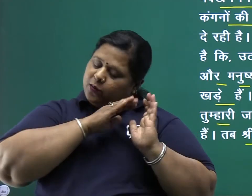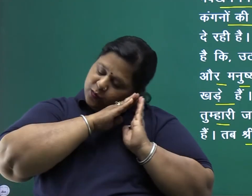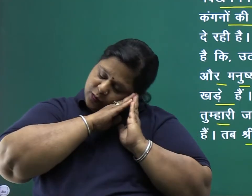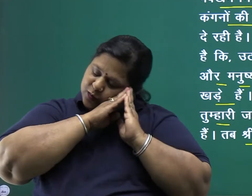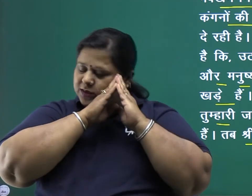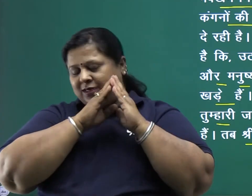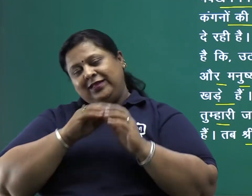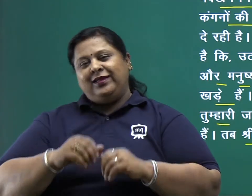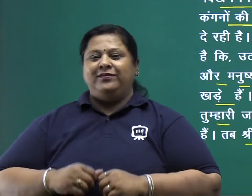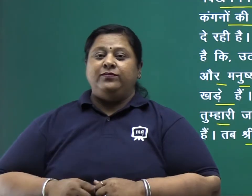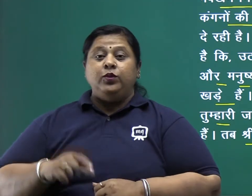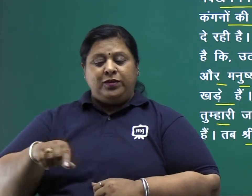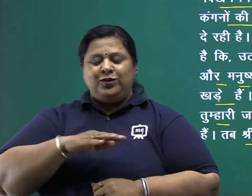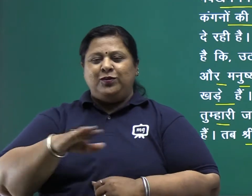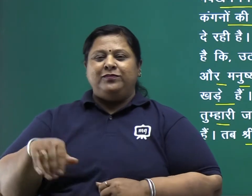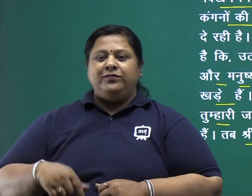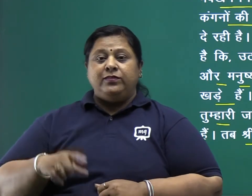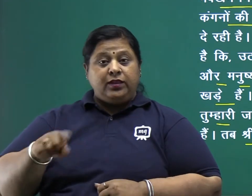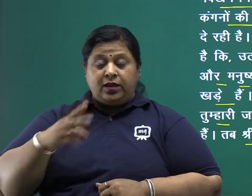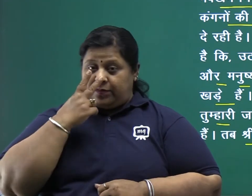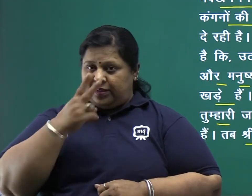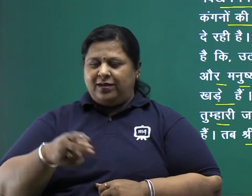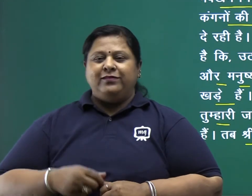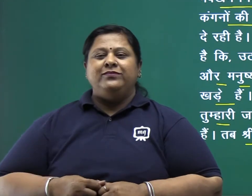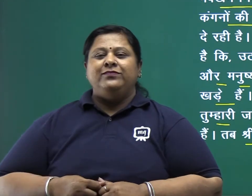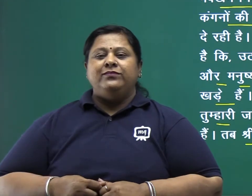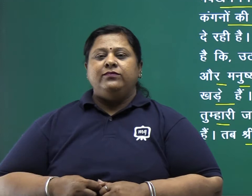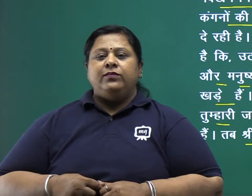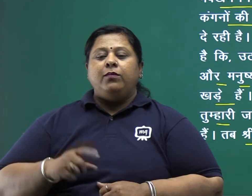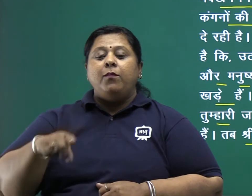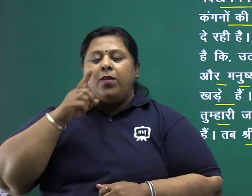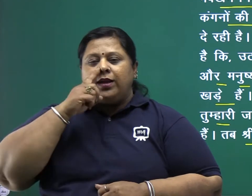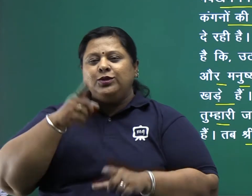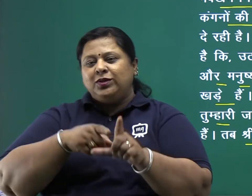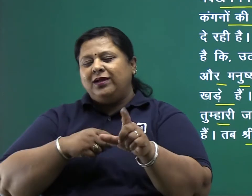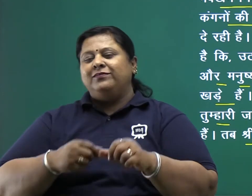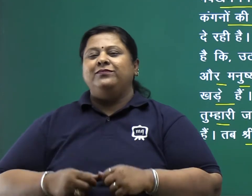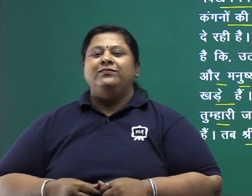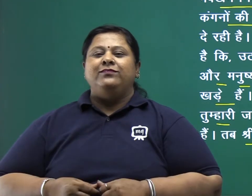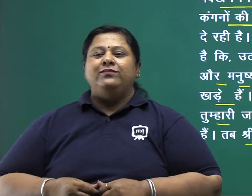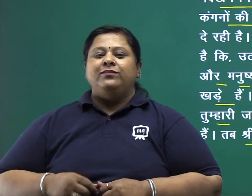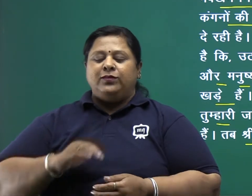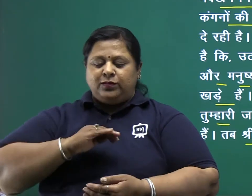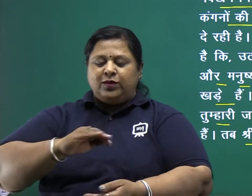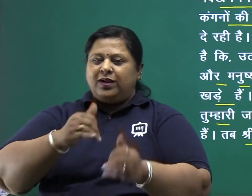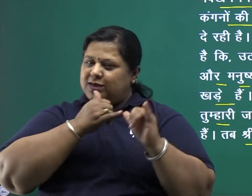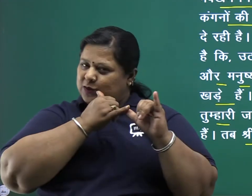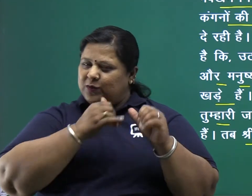हैं। तो बच्चों, यह हमने देखा कि माँ यशोदा बालकृष्ण